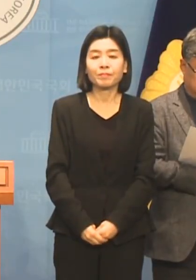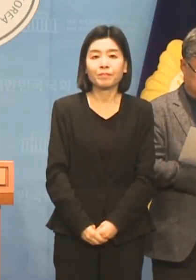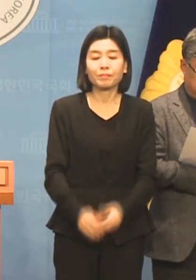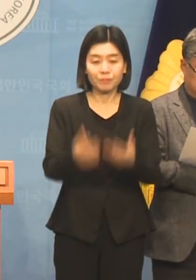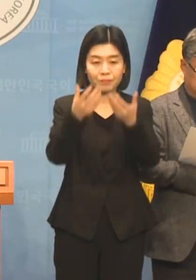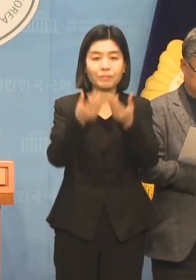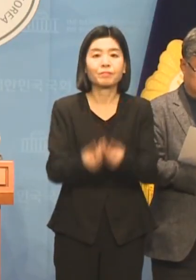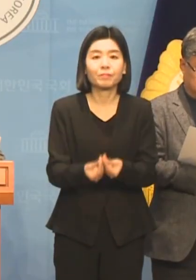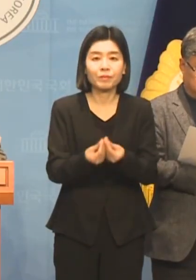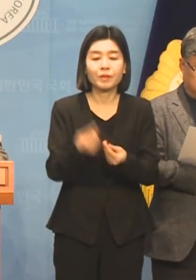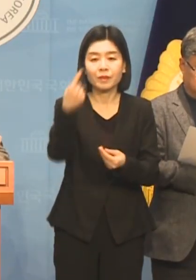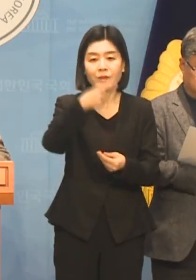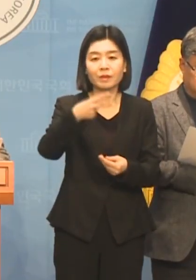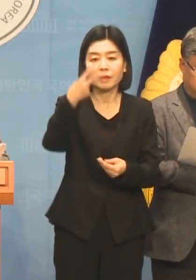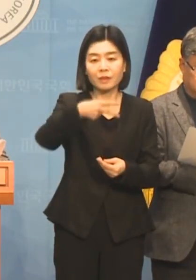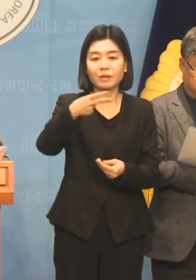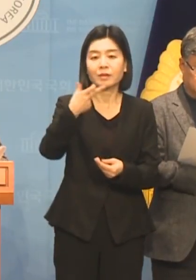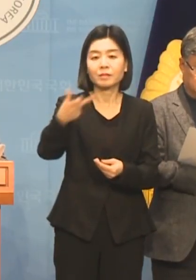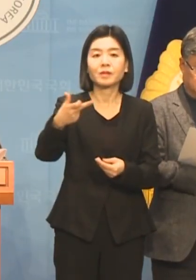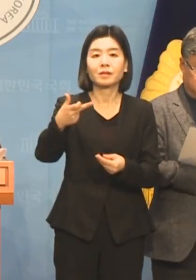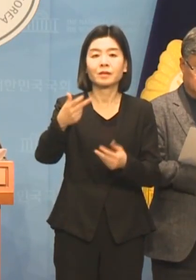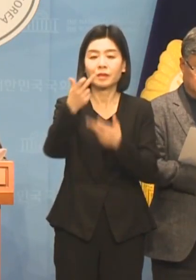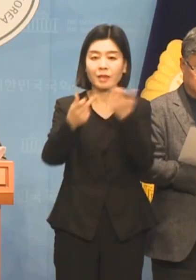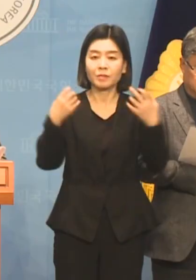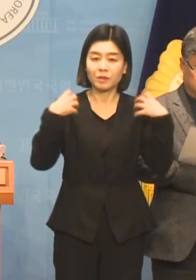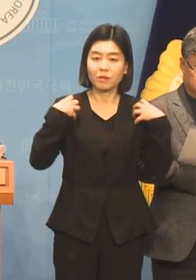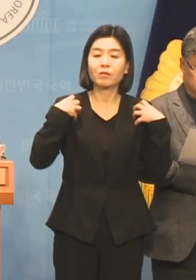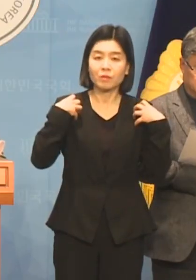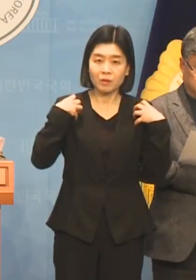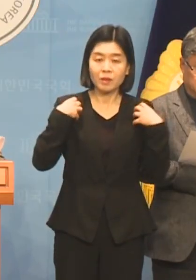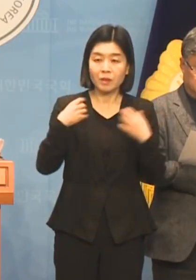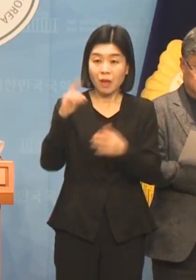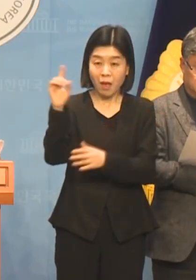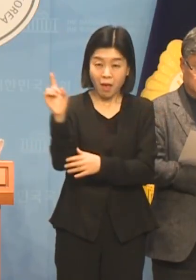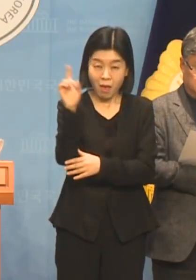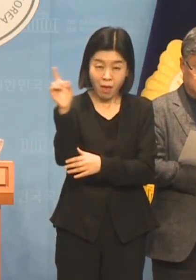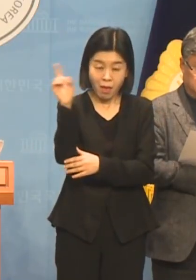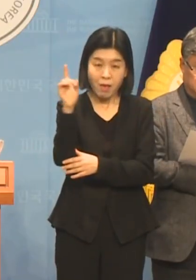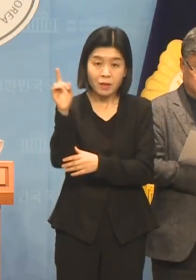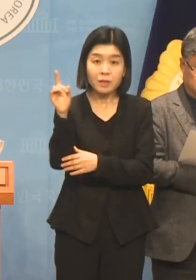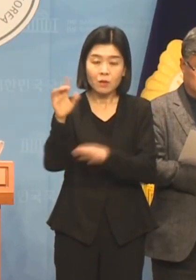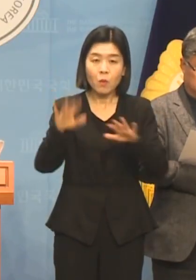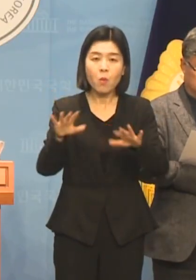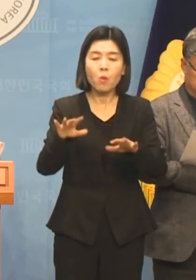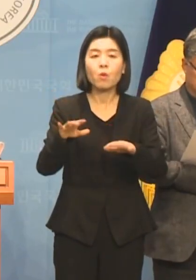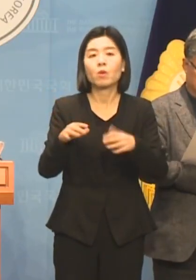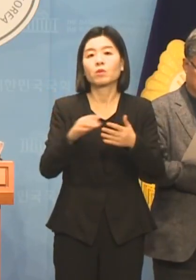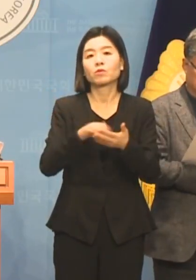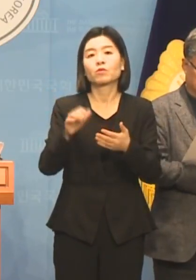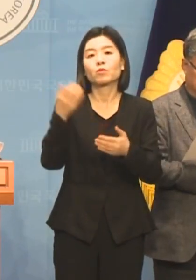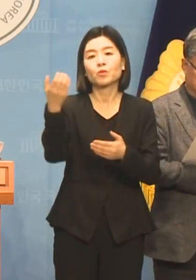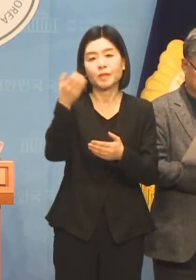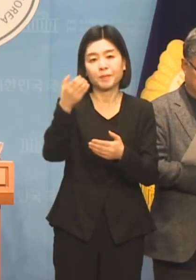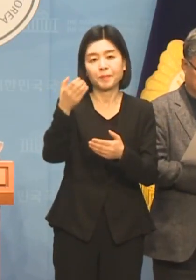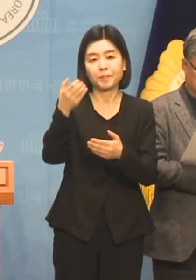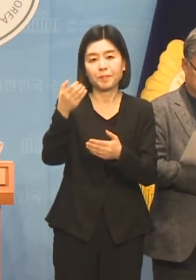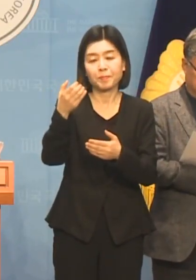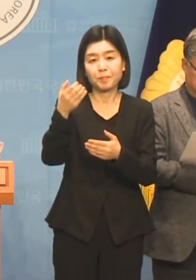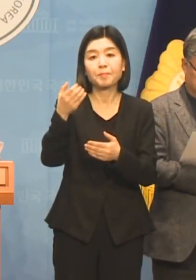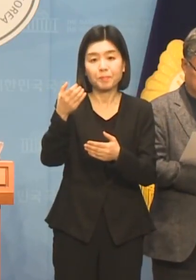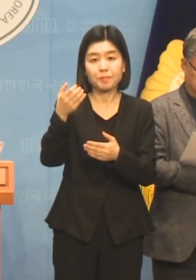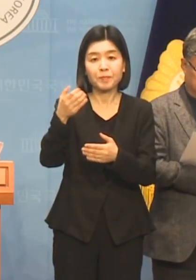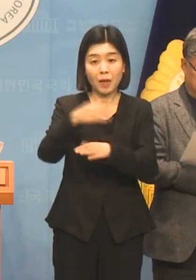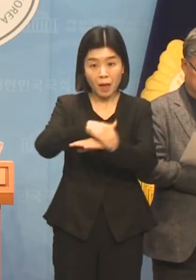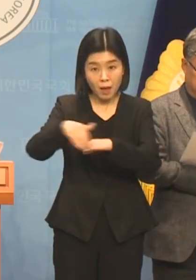예를 들어 2017년 산림청은 산림 진화 헬기를 올해까지 90대 확충하겠다는 목표를 세웠지만